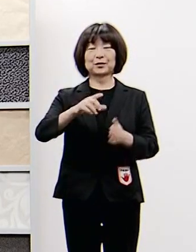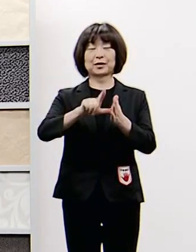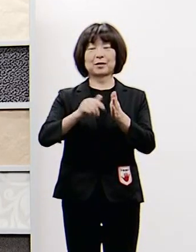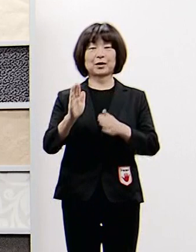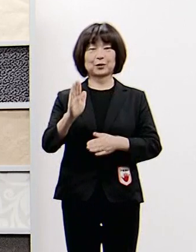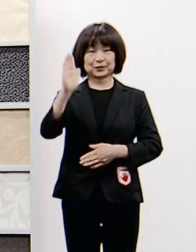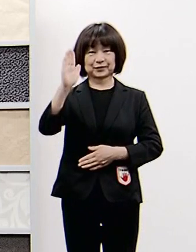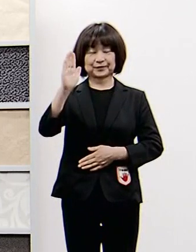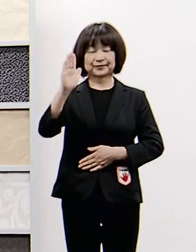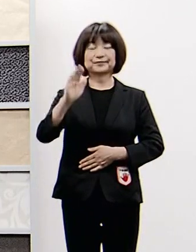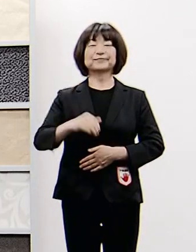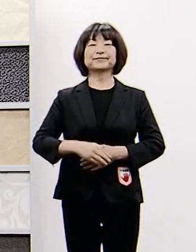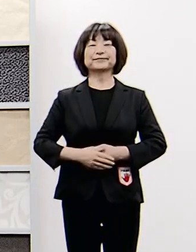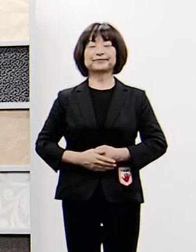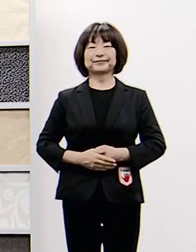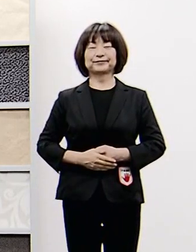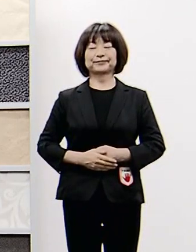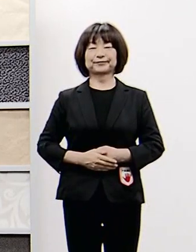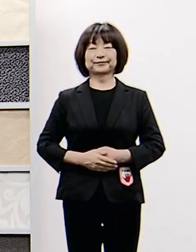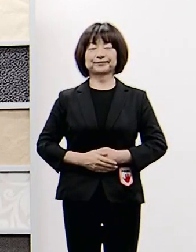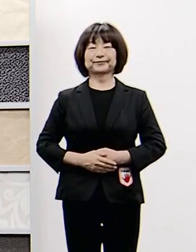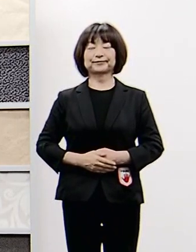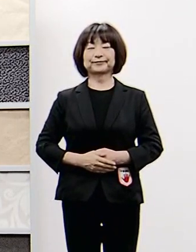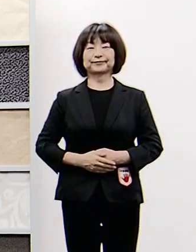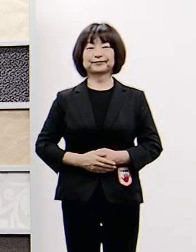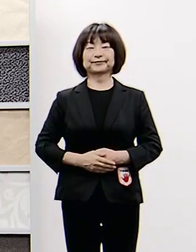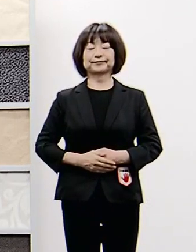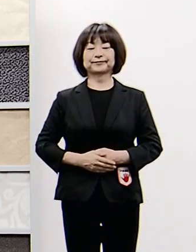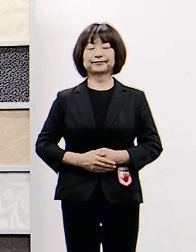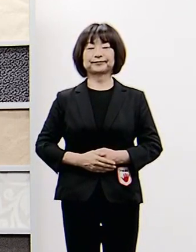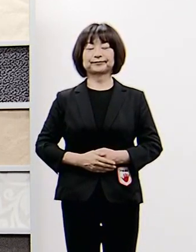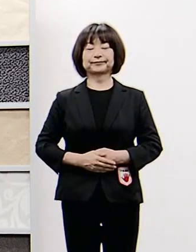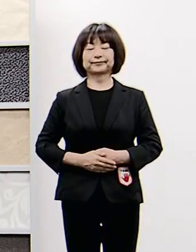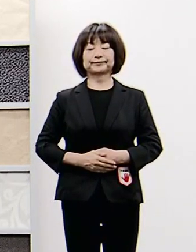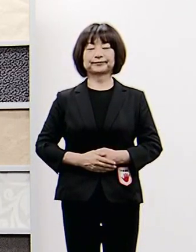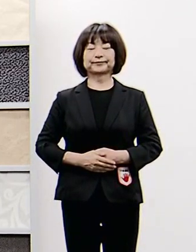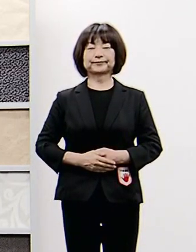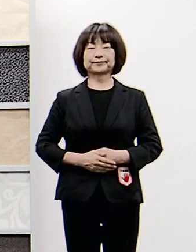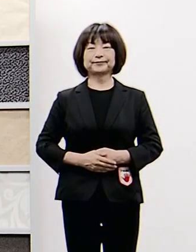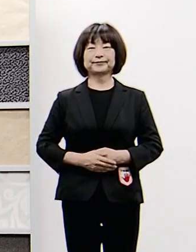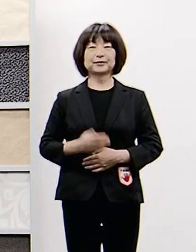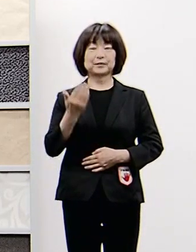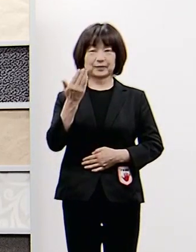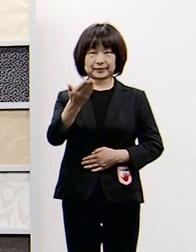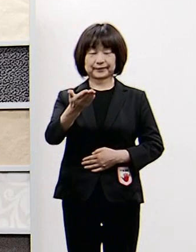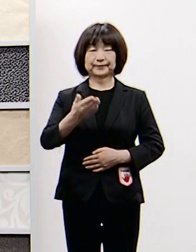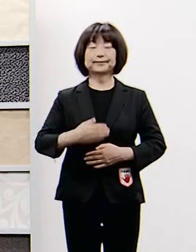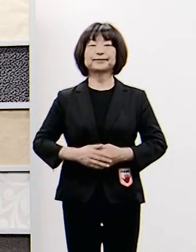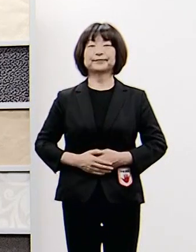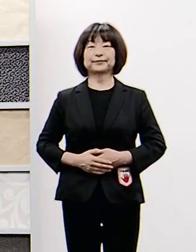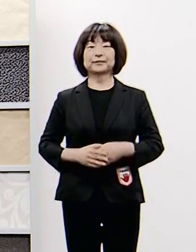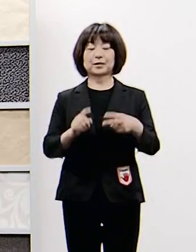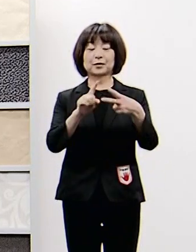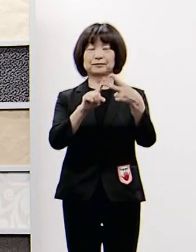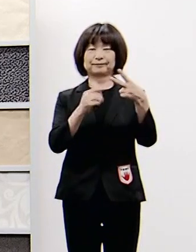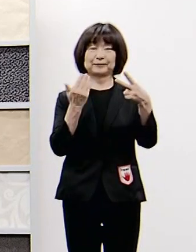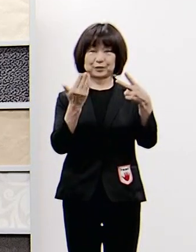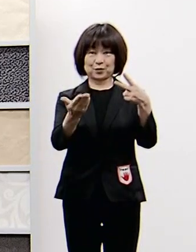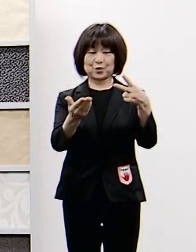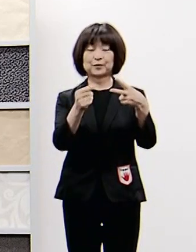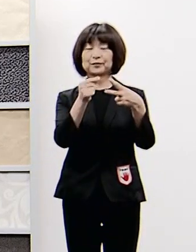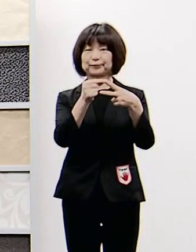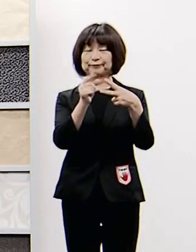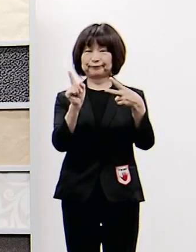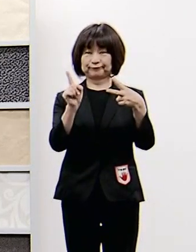初めに所属氏名を名乗ってからご質問お願いをいたしますいかがでしょうか3日さん山日新聞小野田ですすいません2点質問なんですけれども